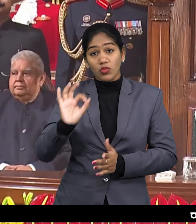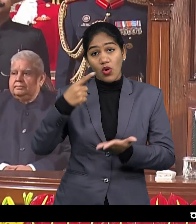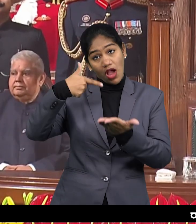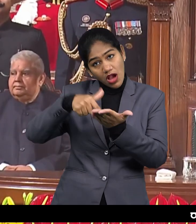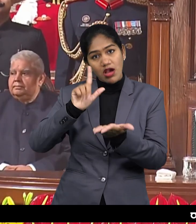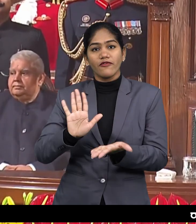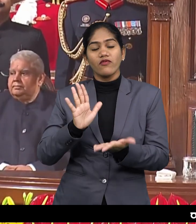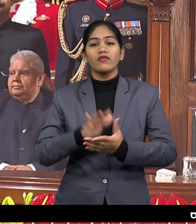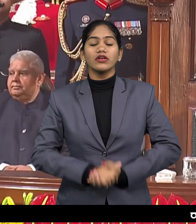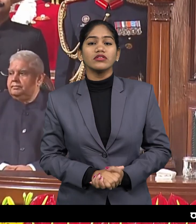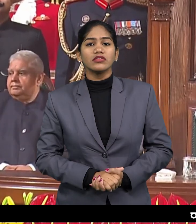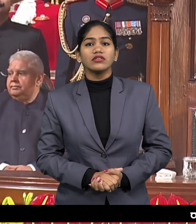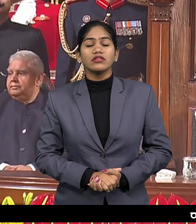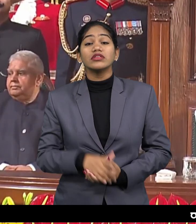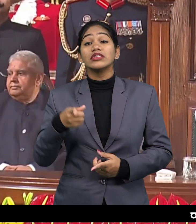రాష్ట్రపతి ఆమోదం అవసరం.